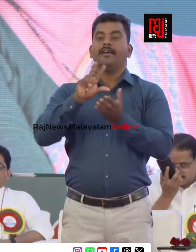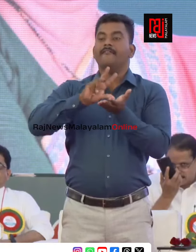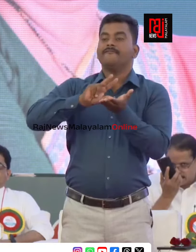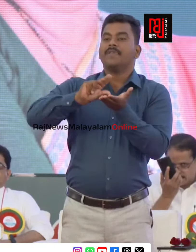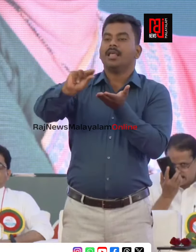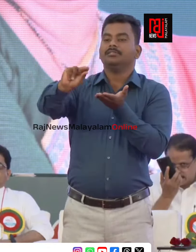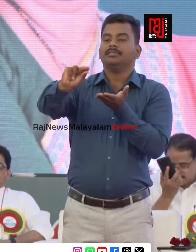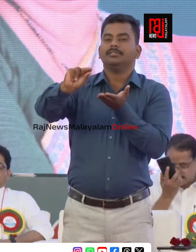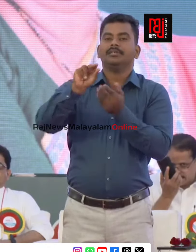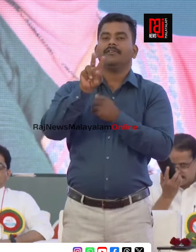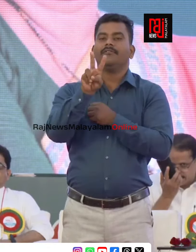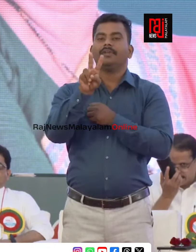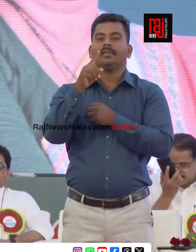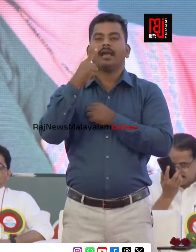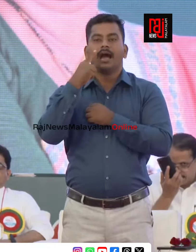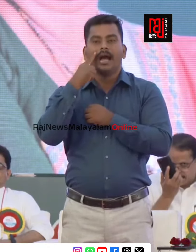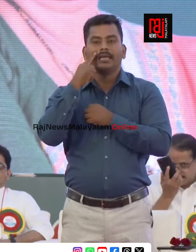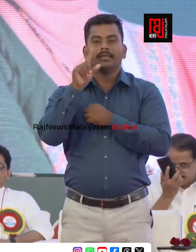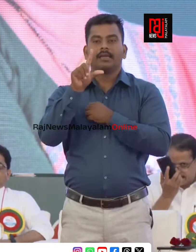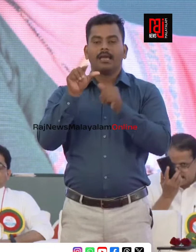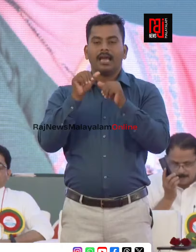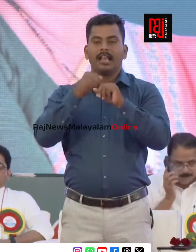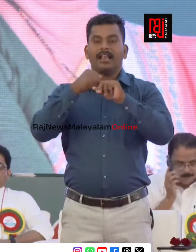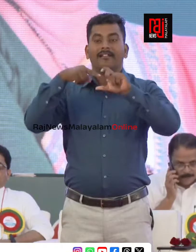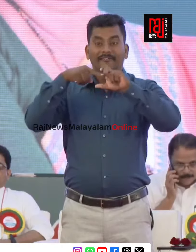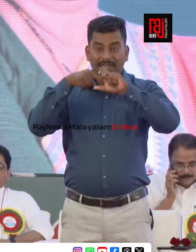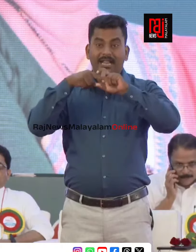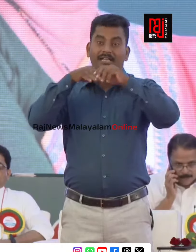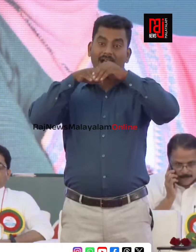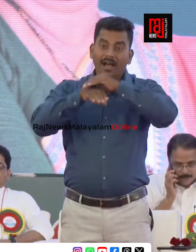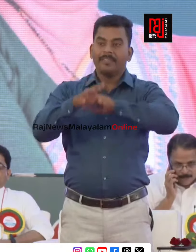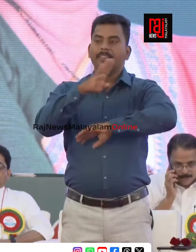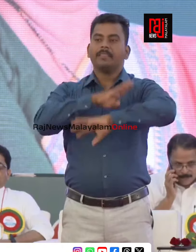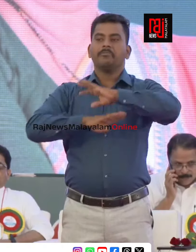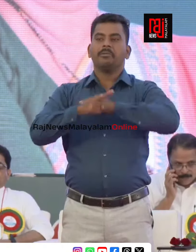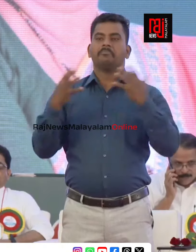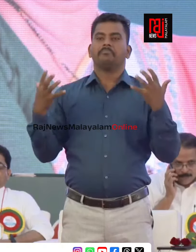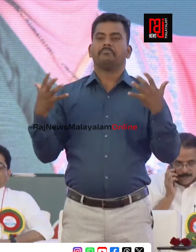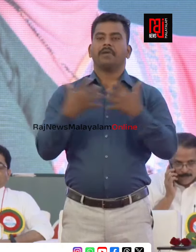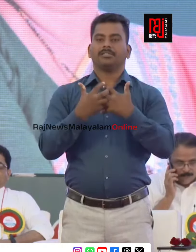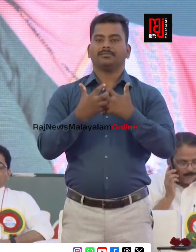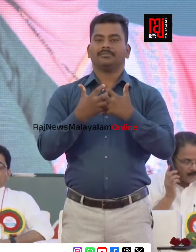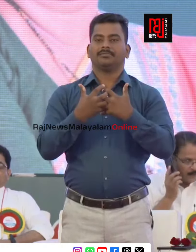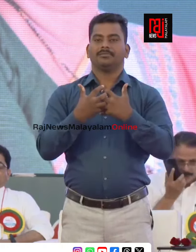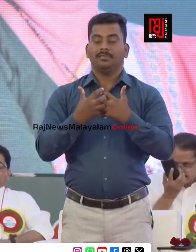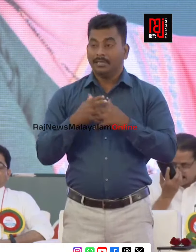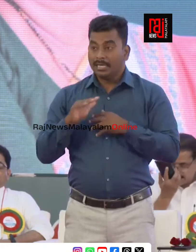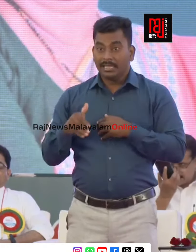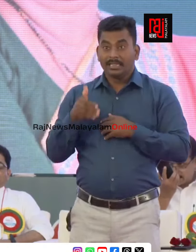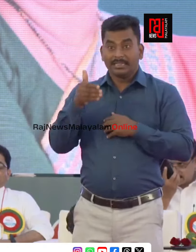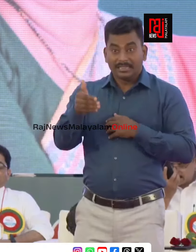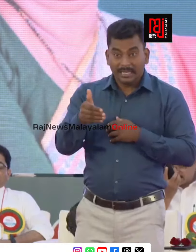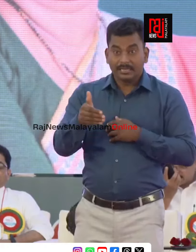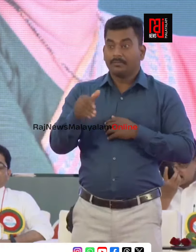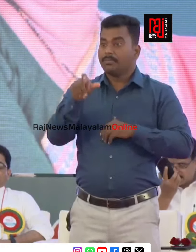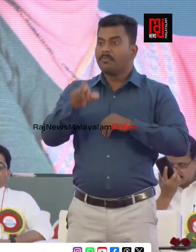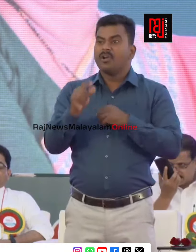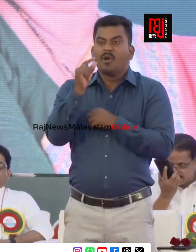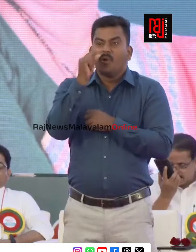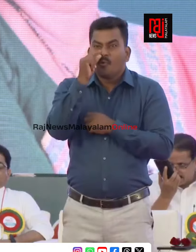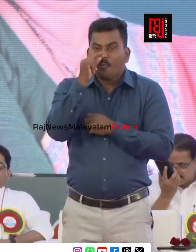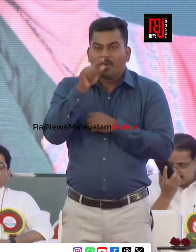മുഖാന്തരം കുടുംബശ്രീ മാതൃകയിൽ സെൽഫ് ഹെൽപ്പ് ഗ്രൂപ്പുകളുടെ ഒരു നെറ്റ്വർക്ക് വികസിപ്പിക്കാനും